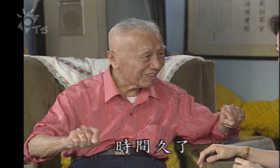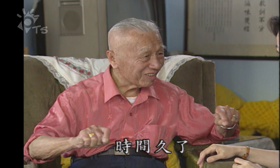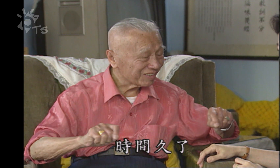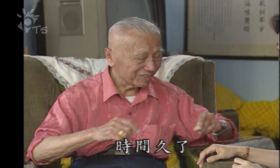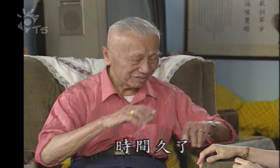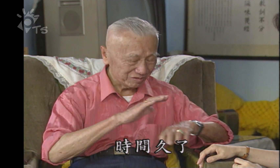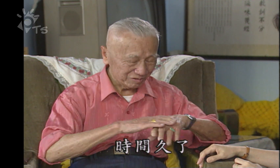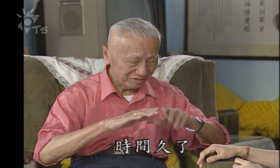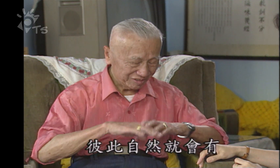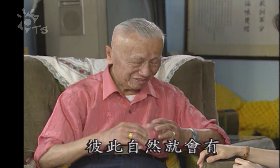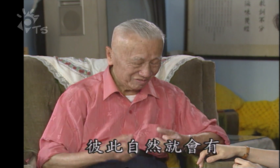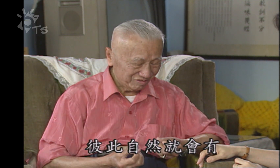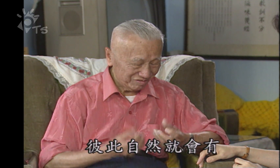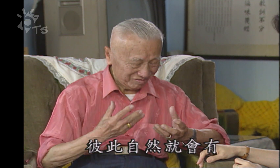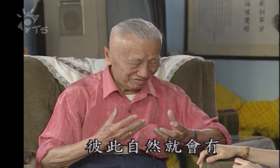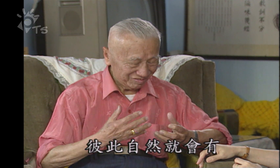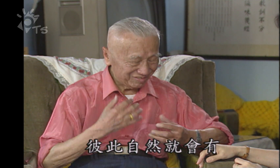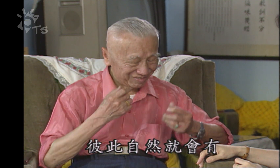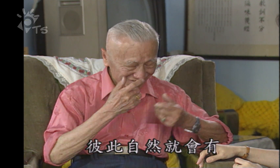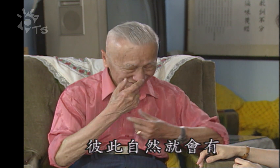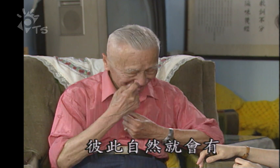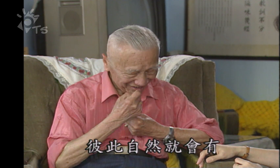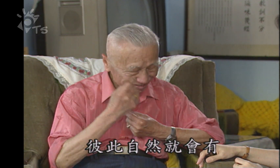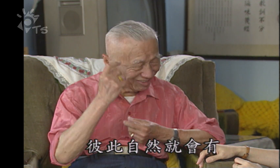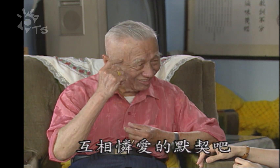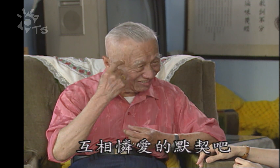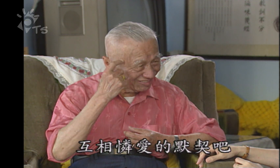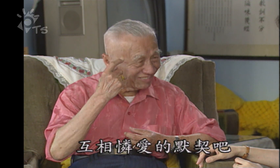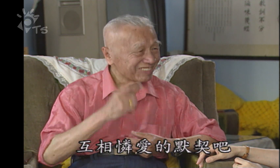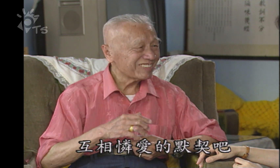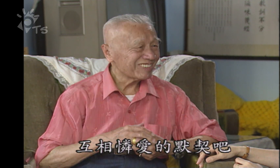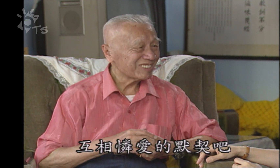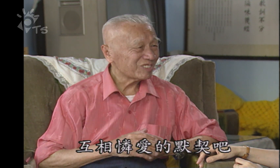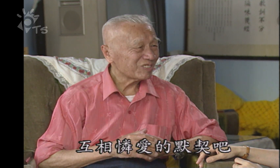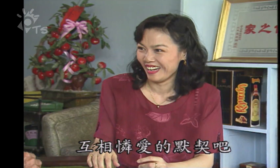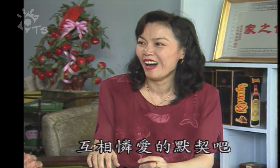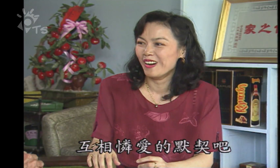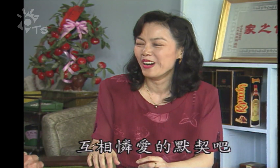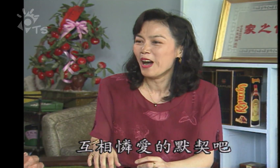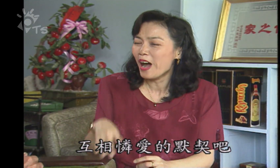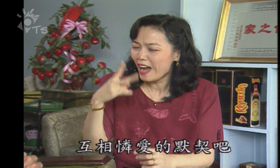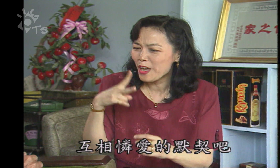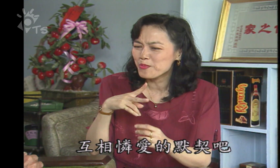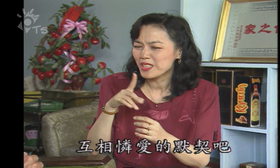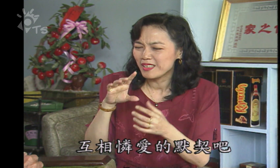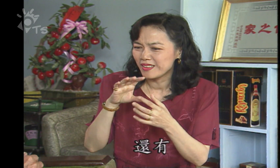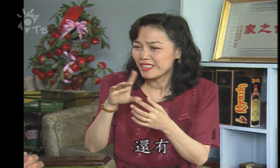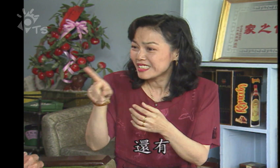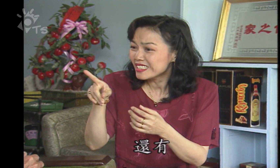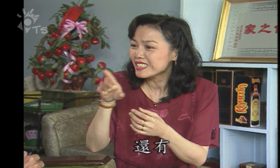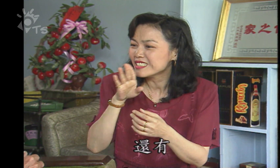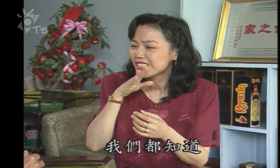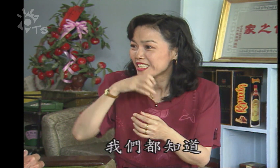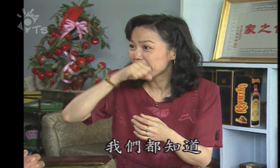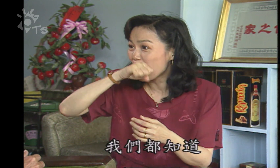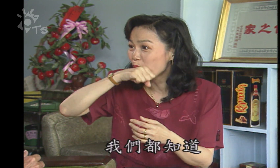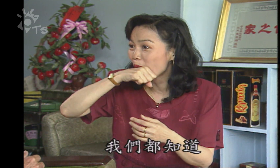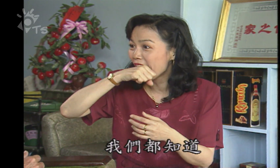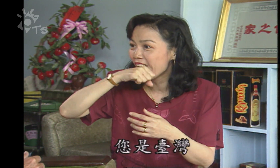了，彼此呢自然就会有互相怜爱的默契啊。 还有啊，我们都知道您是